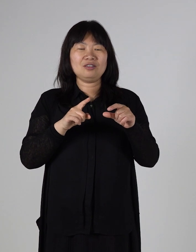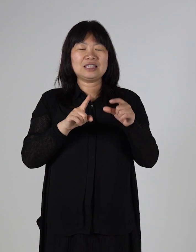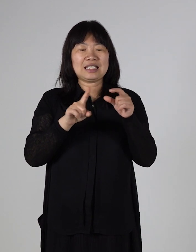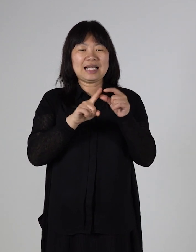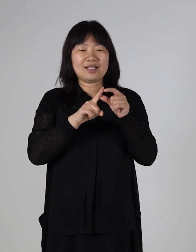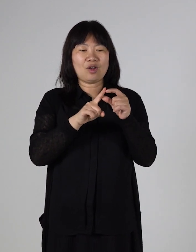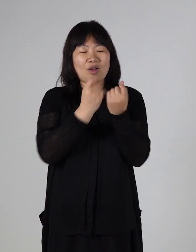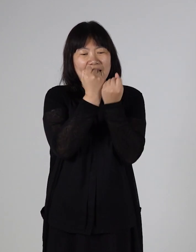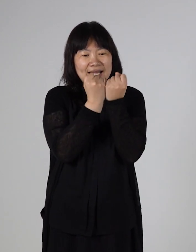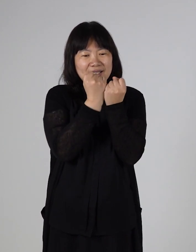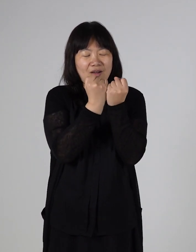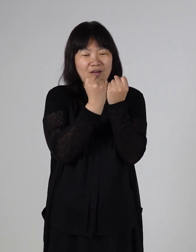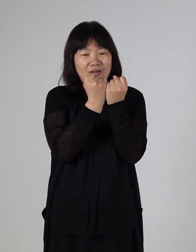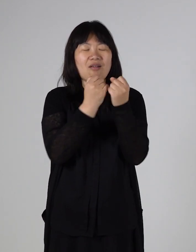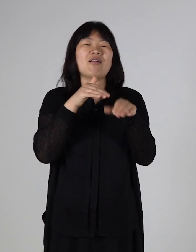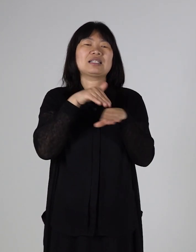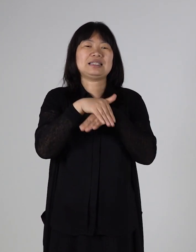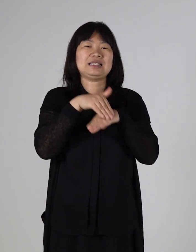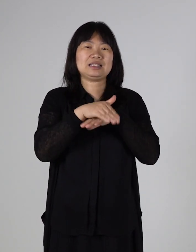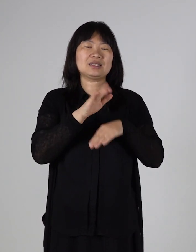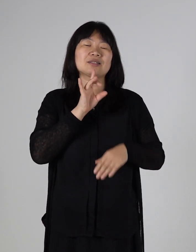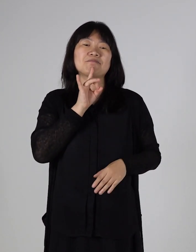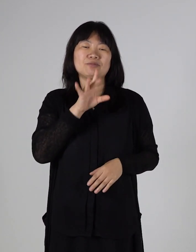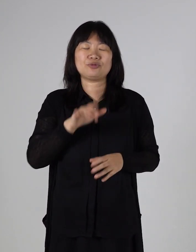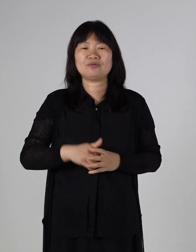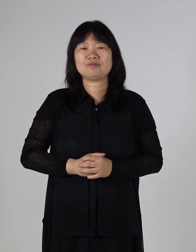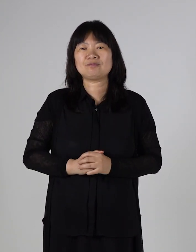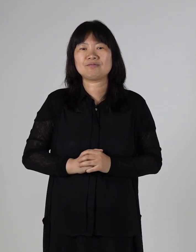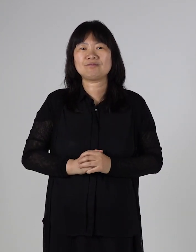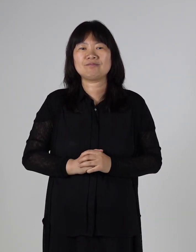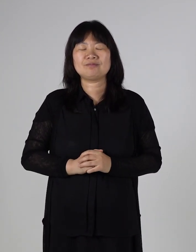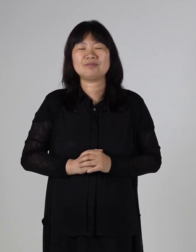식으로 해석을 엮어낸 거예요.